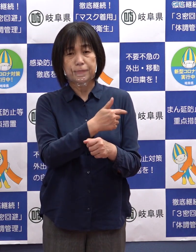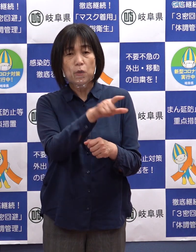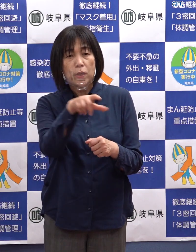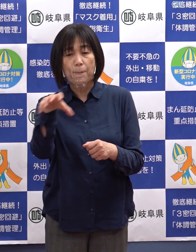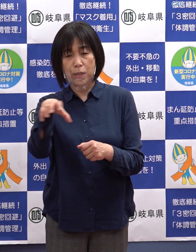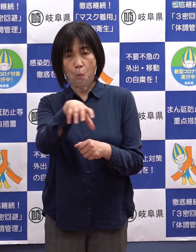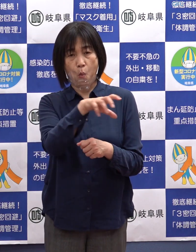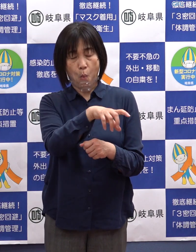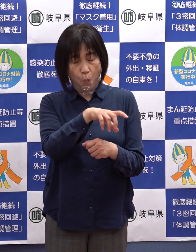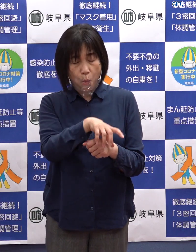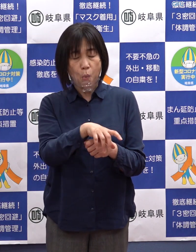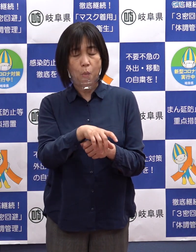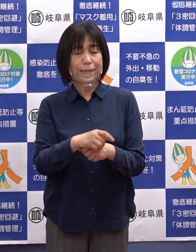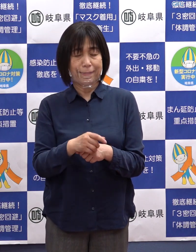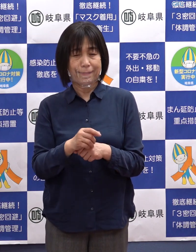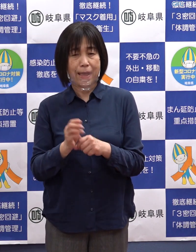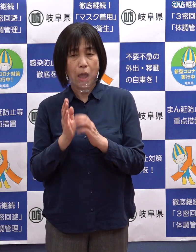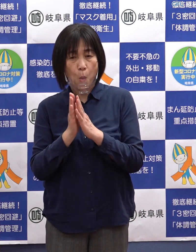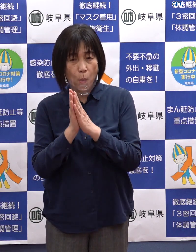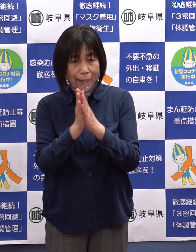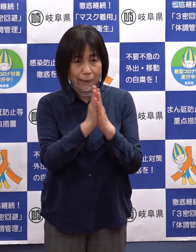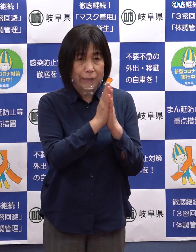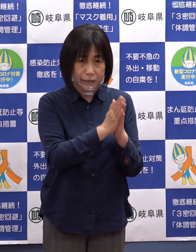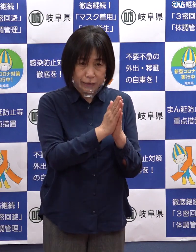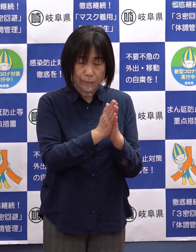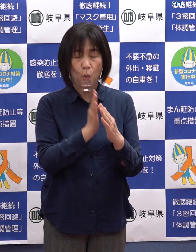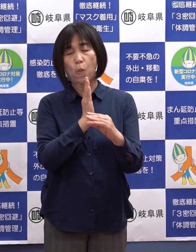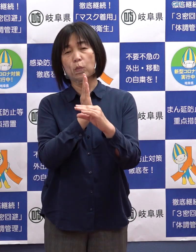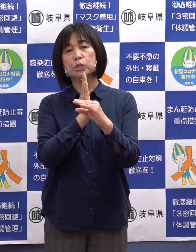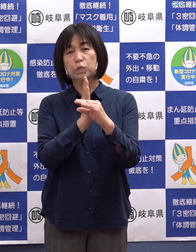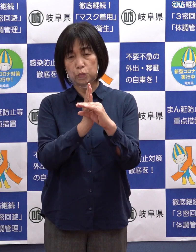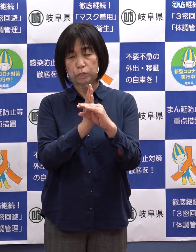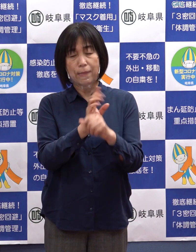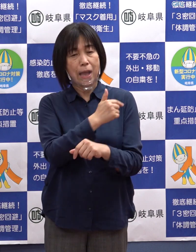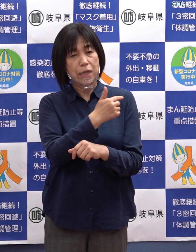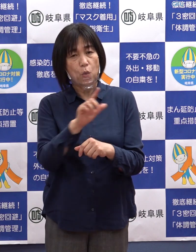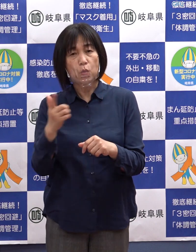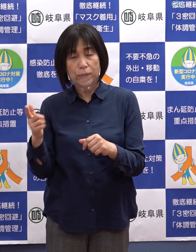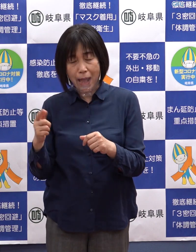ておりますので、まあ、そういう努力をしながらの、